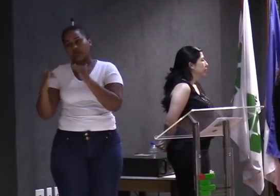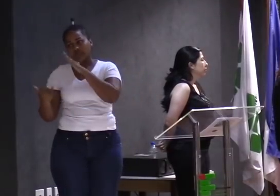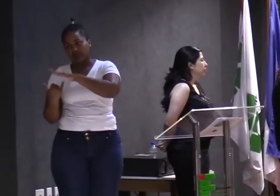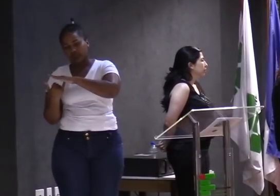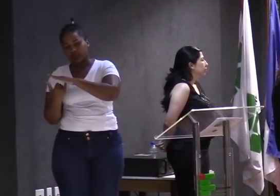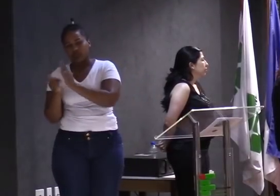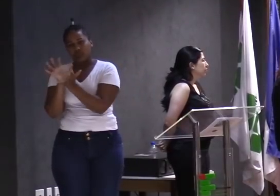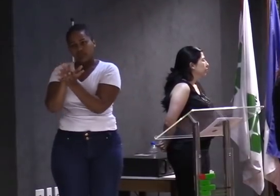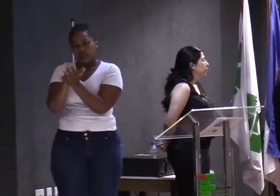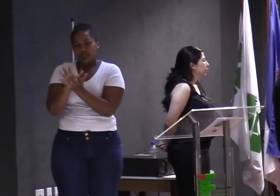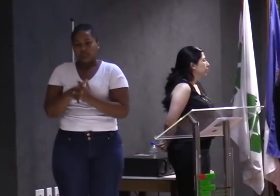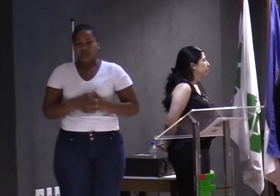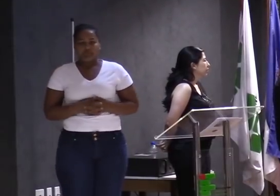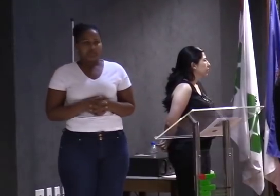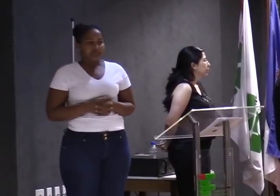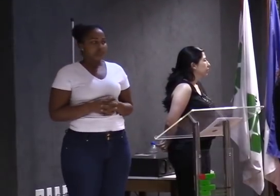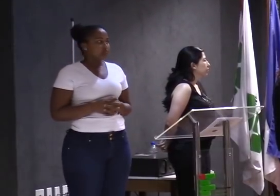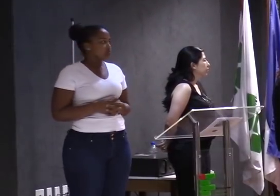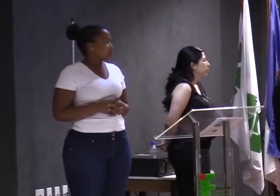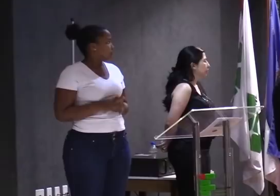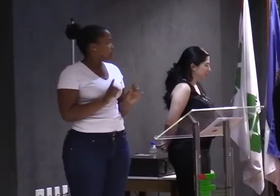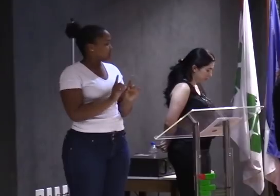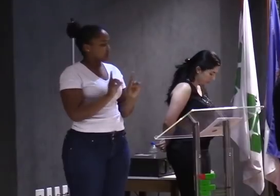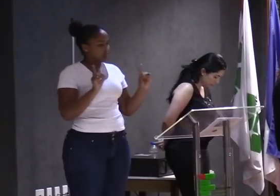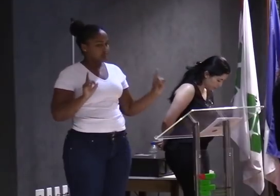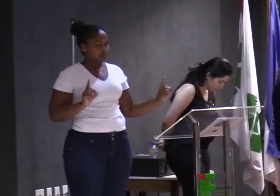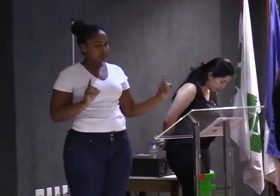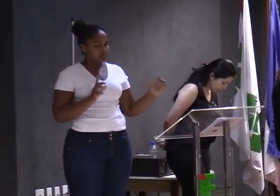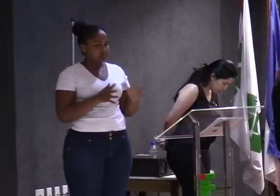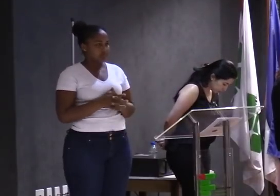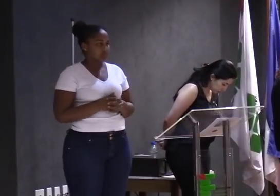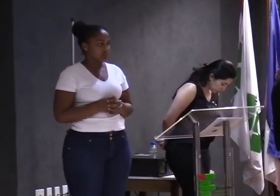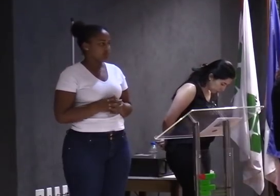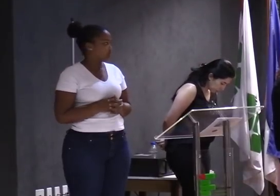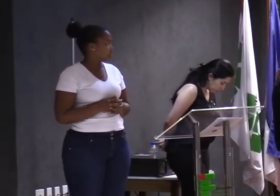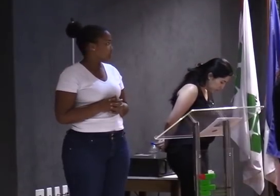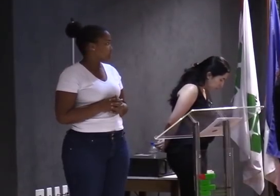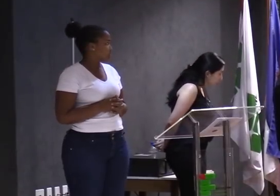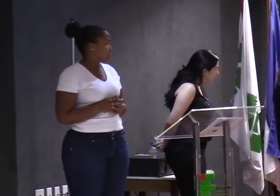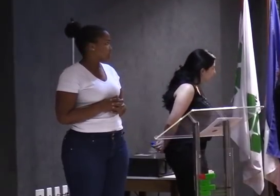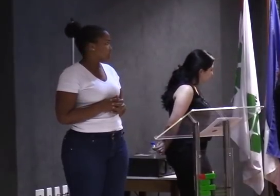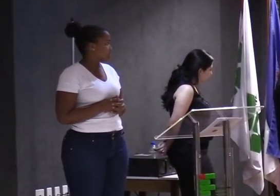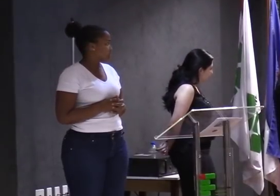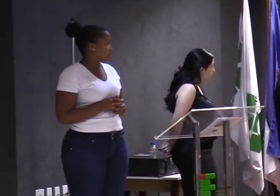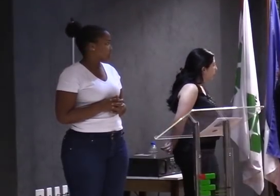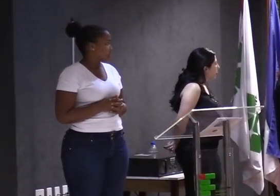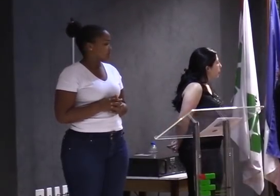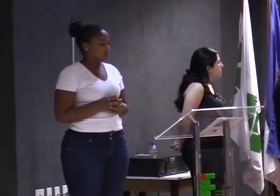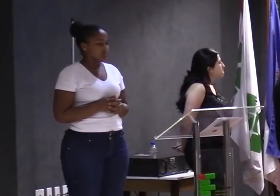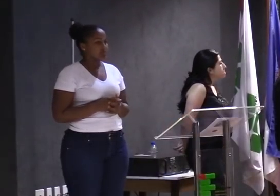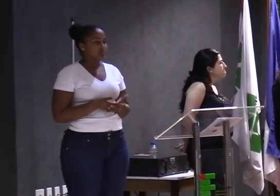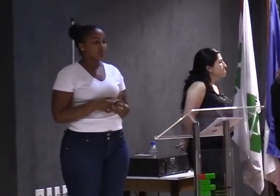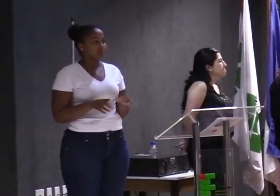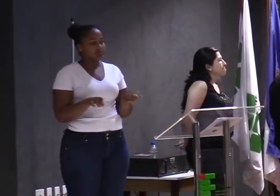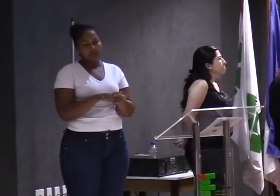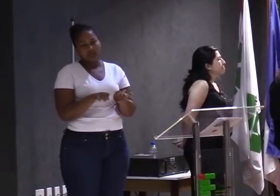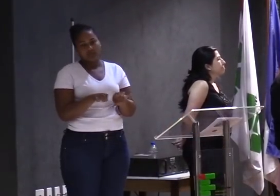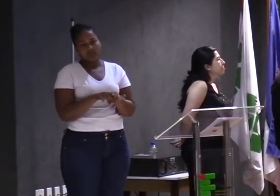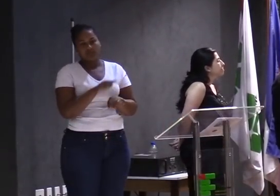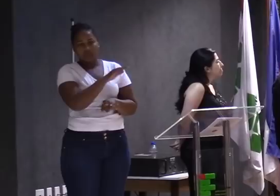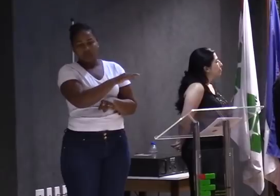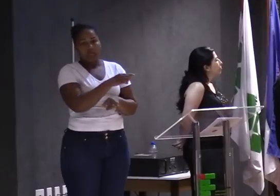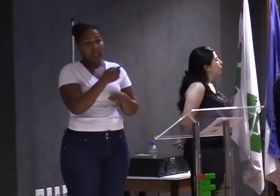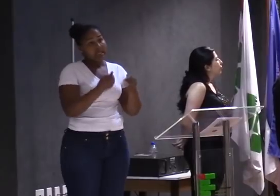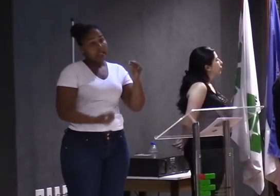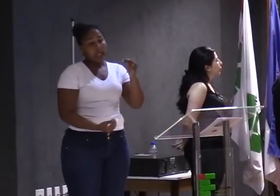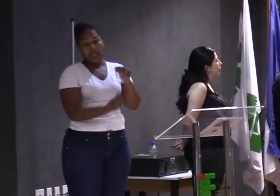que estivesse, mas estamos caminhando para isso, né? Temos um problema de relacionamento, porque nós estamos um pouco assim à margem, porque nós criamos esse